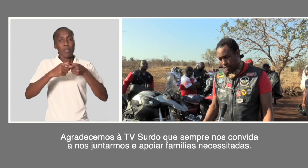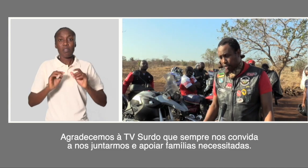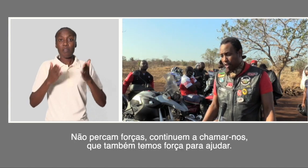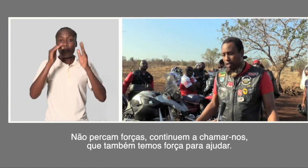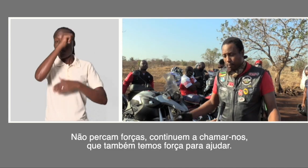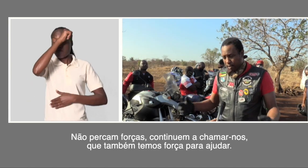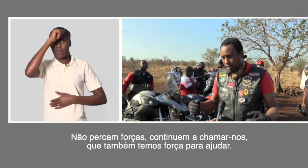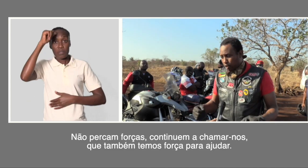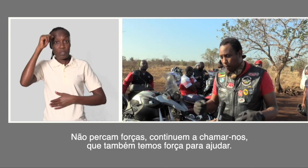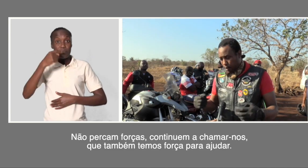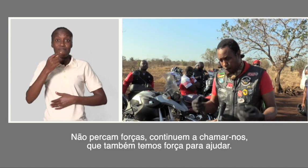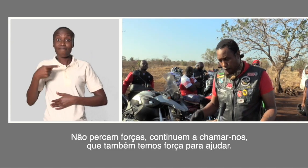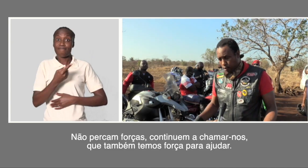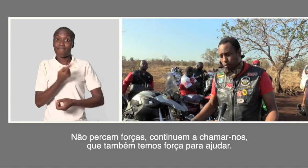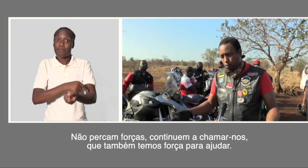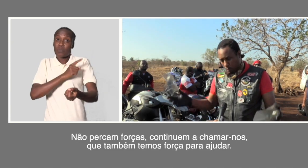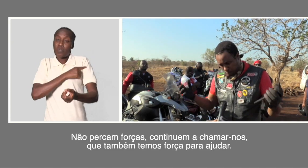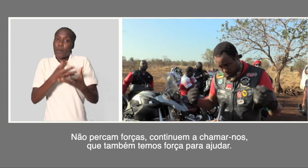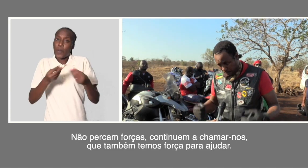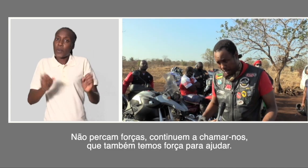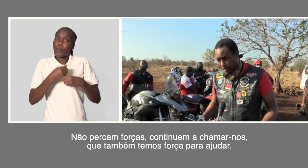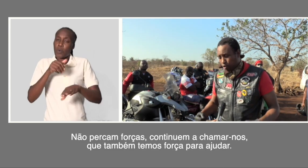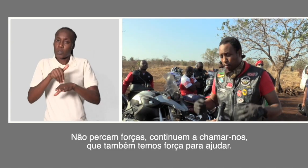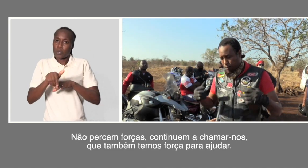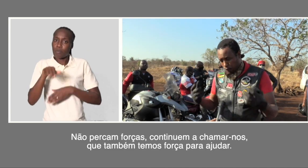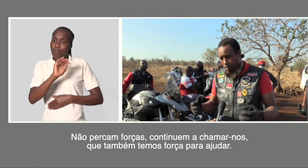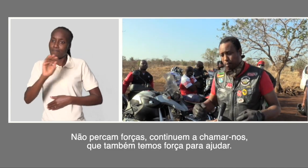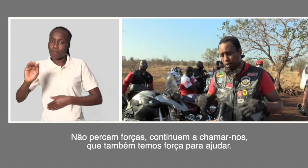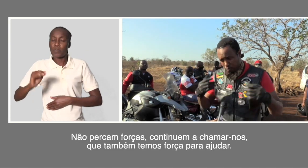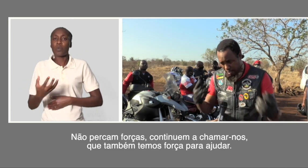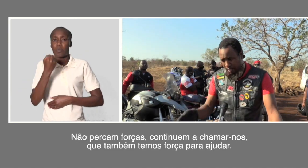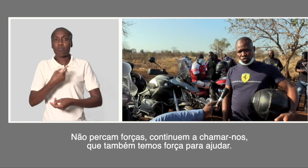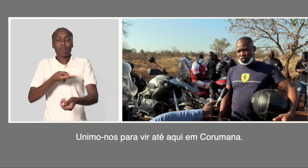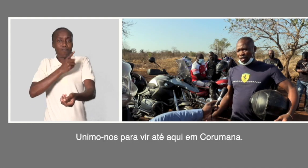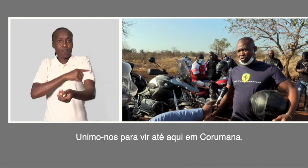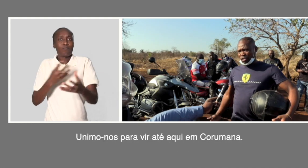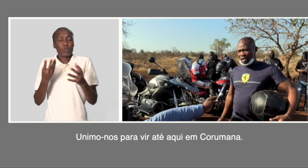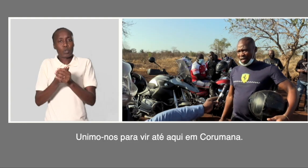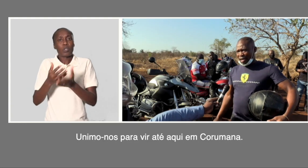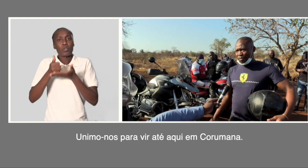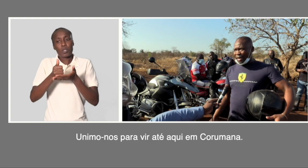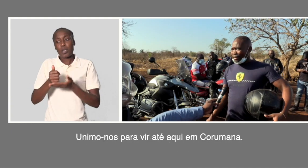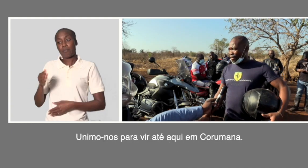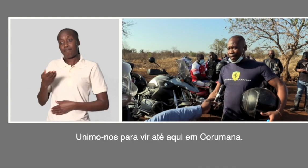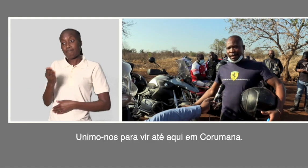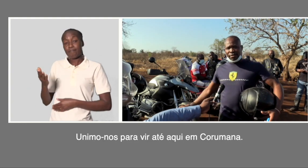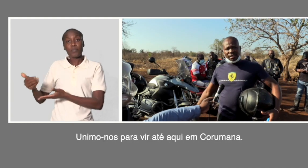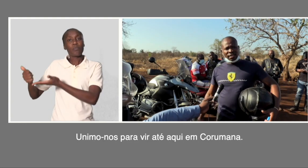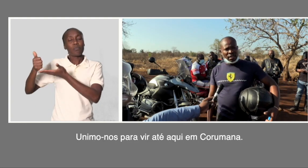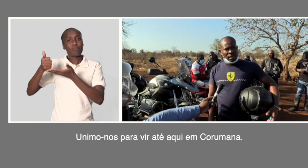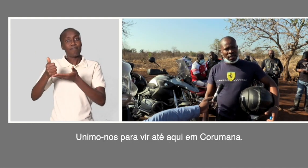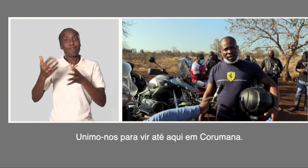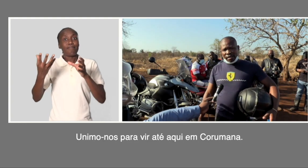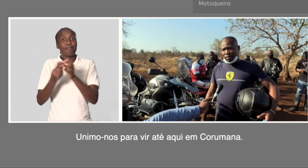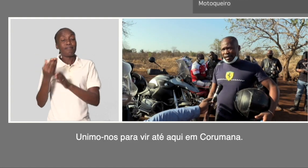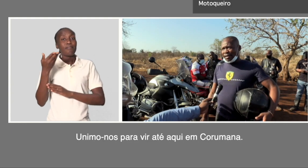necessitadas. E para dizer que ele não perde com a força, continuamos a chamar, que nós também temos força para poder ajudar. Nos unimos perante esta causa